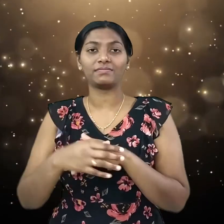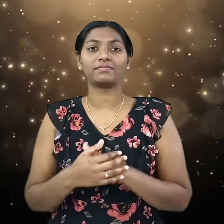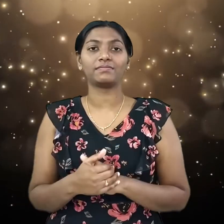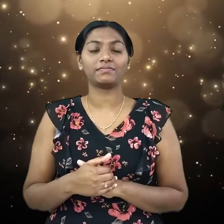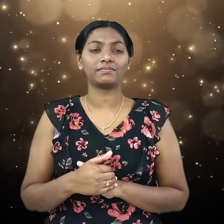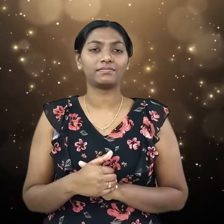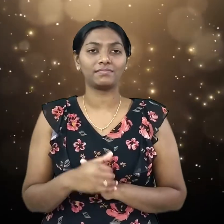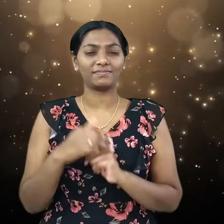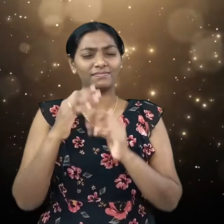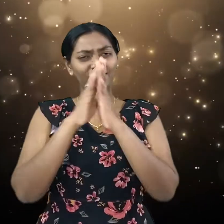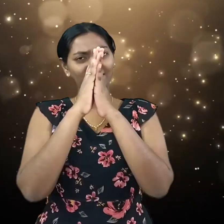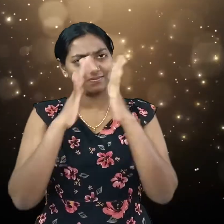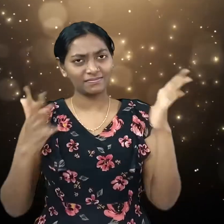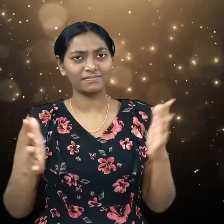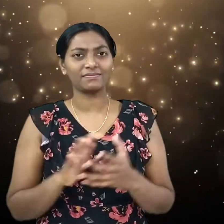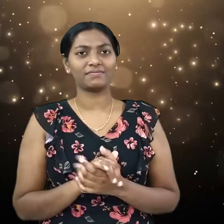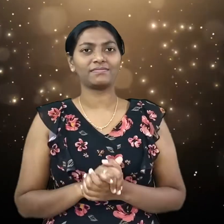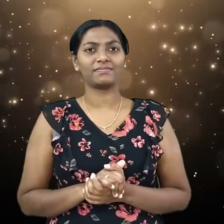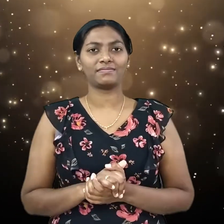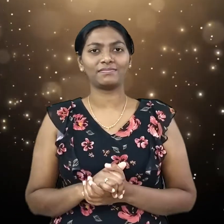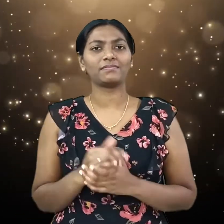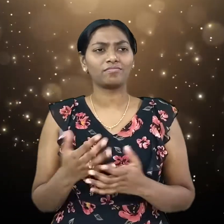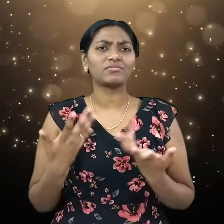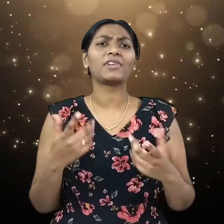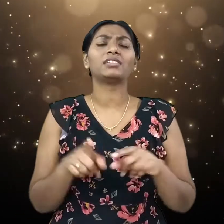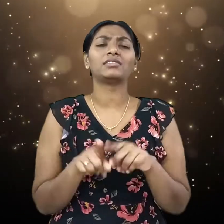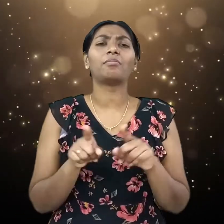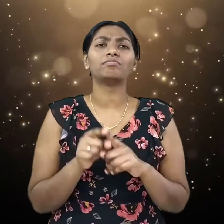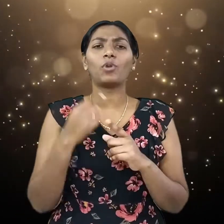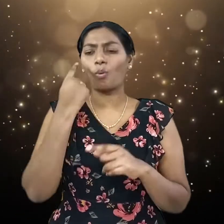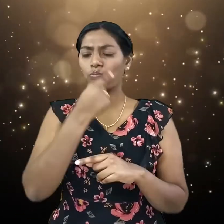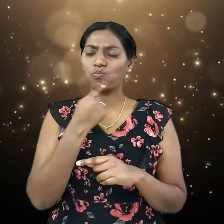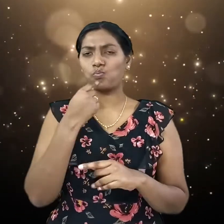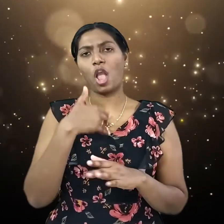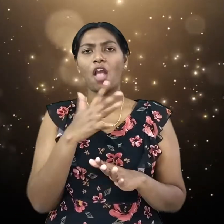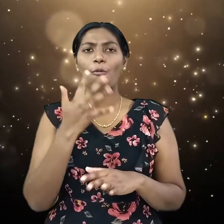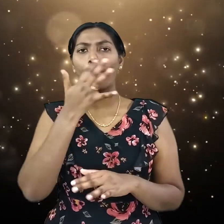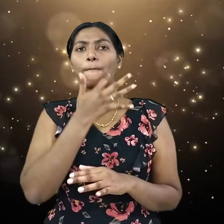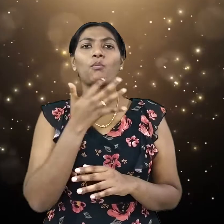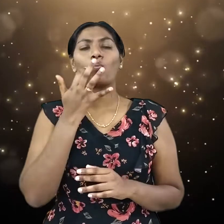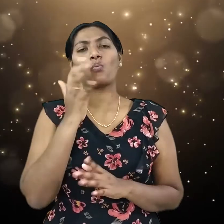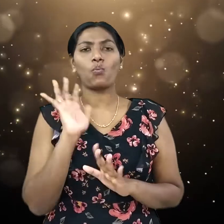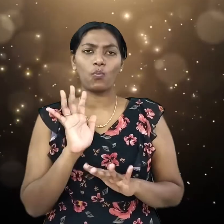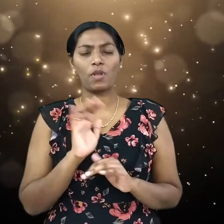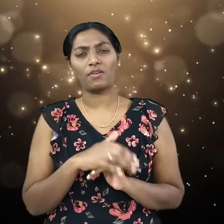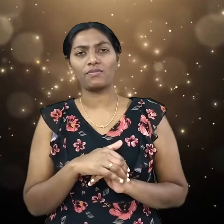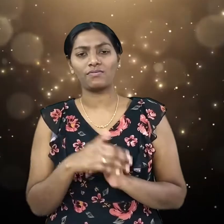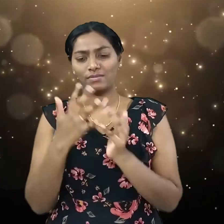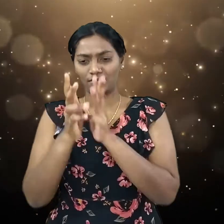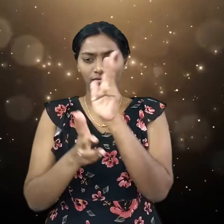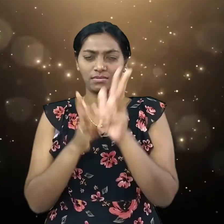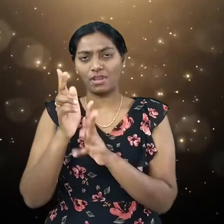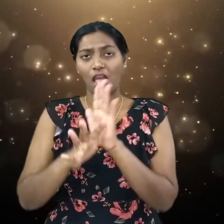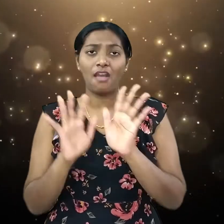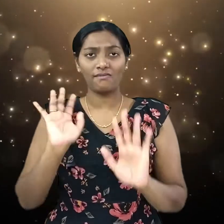बोली कलीसिया के द्वारा। हालेलुया, वी हैव माउथ, हमारे पास मुंह है, बोली हमारे पास मुंह है, हमारे पास